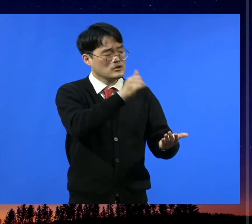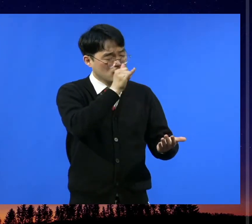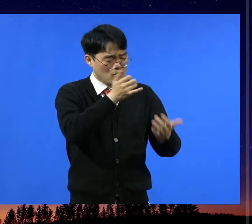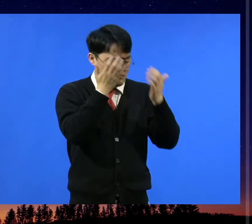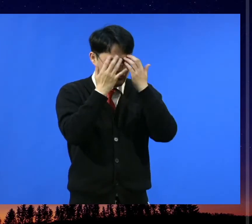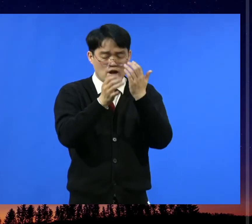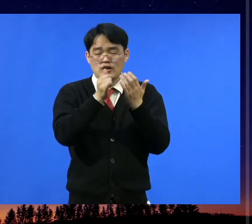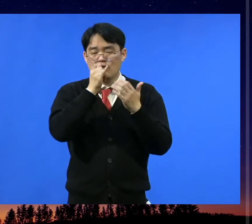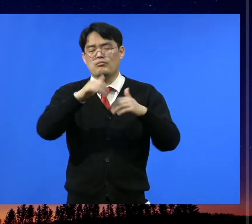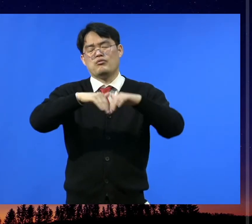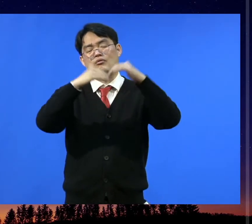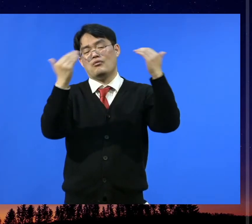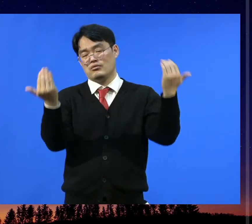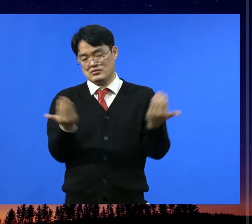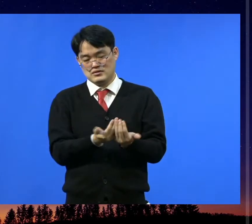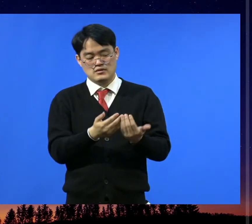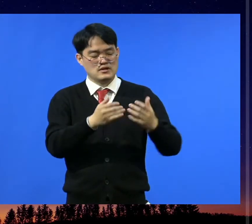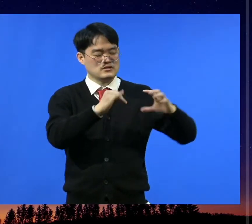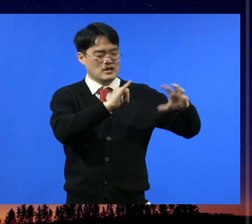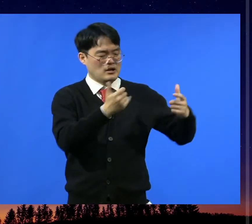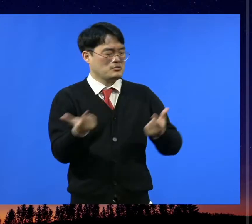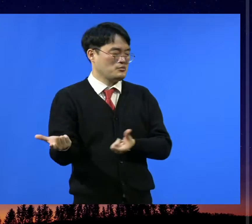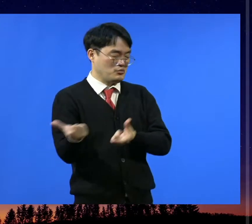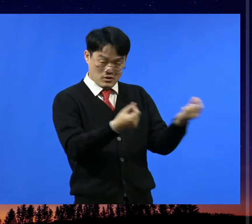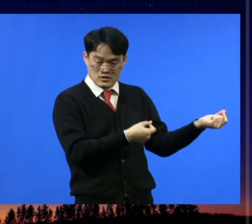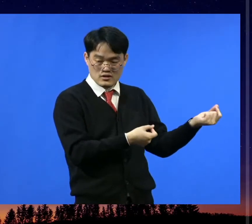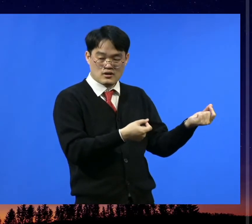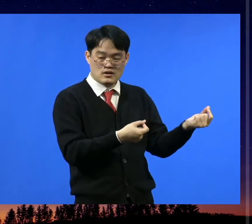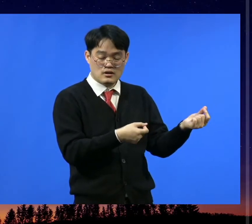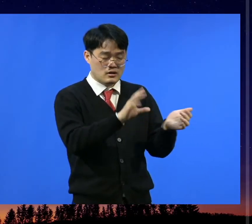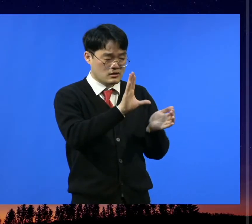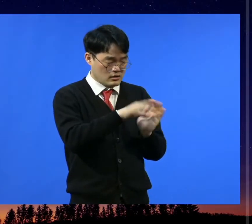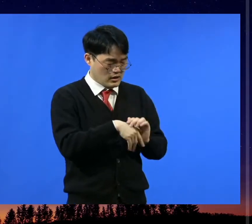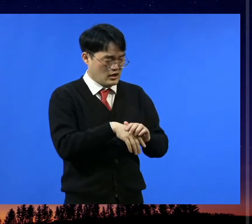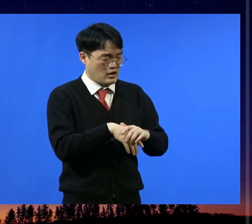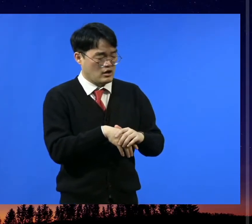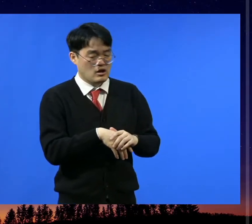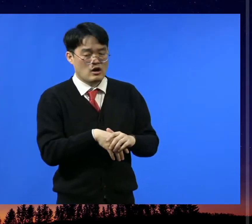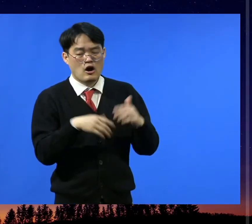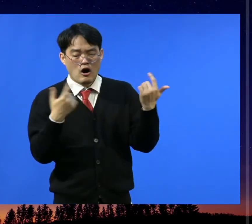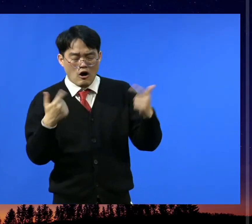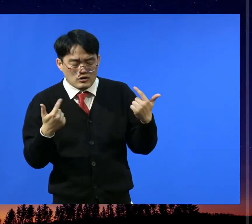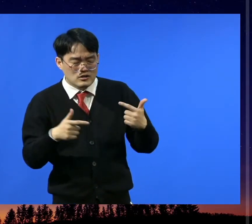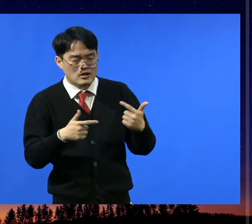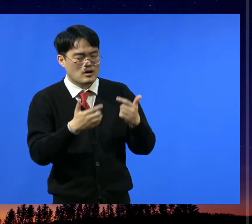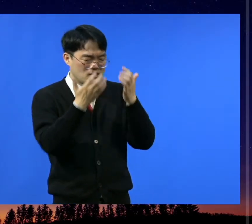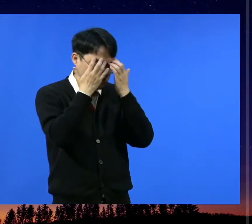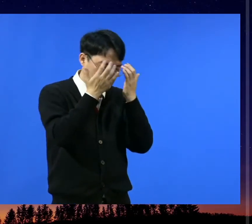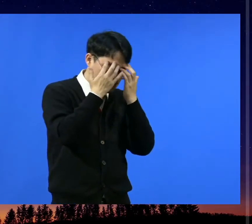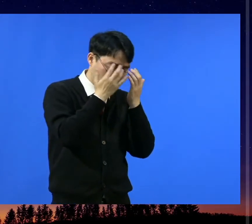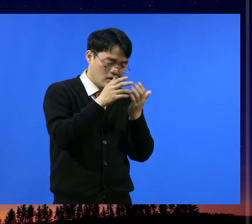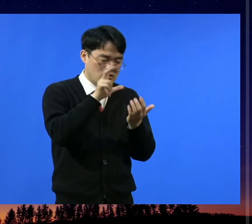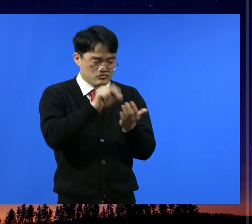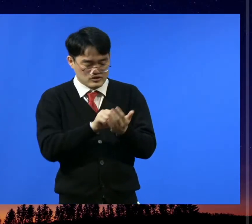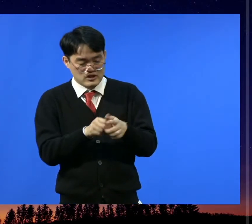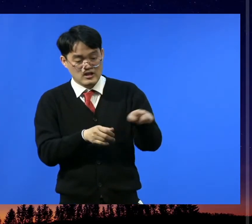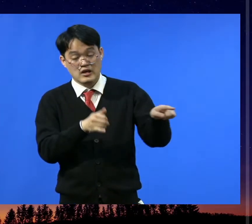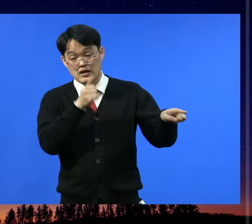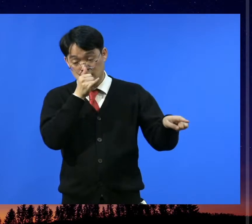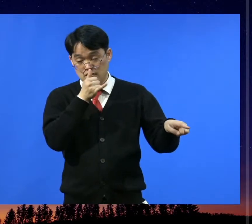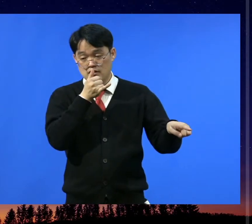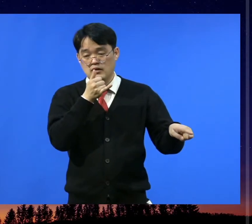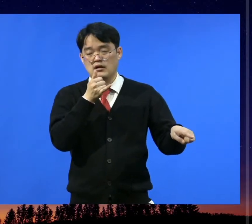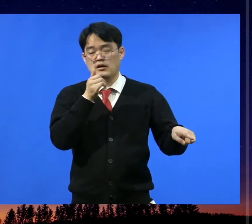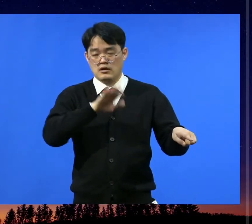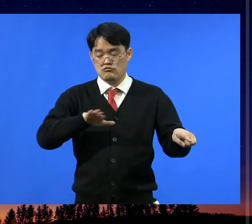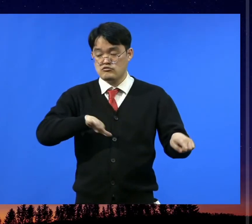있나요? 그런 것들 때문에 문제가 되는 게 아니고, 언제나 문제는 기도가 느슨해질 때 찾아오는 거라는 거예요.